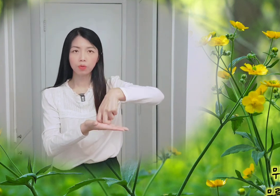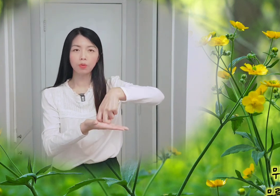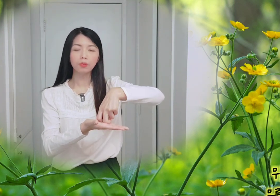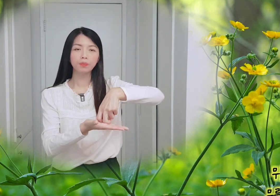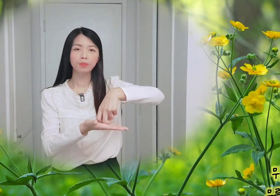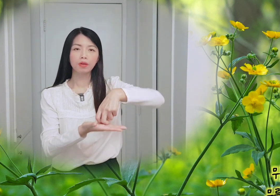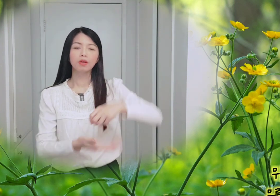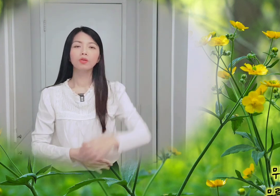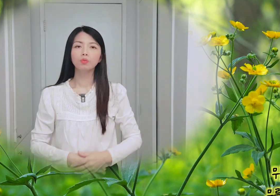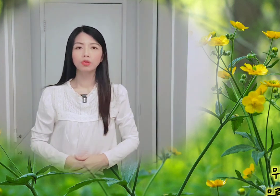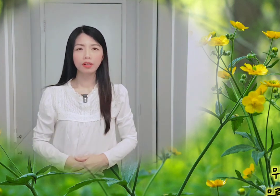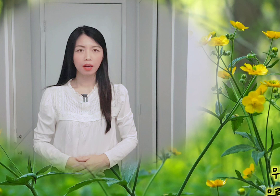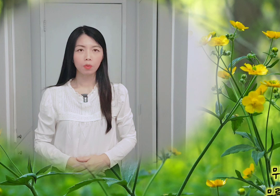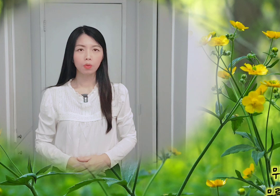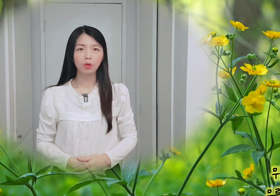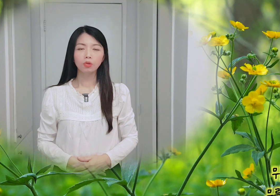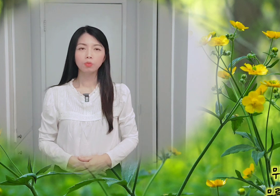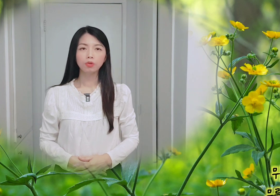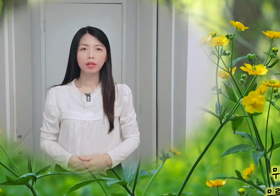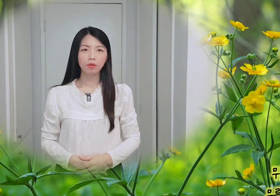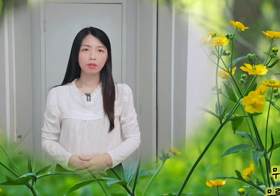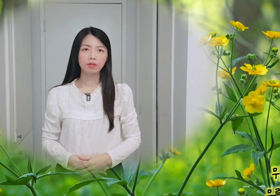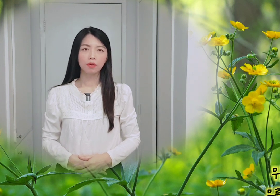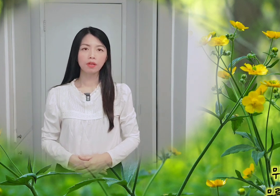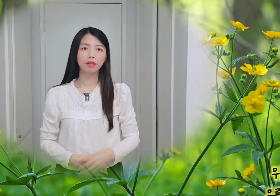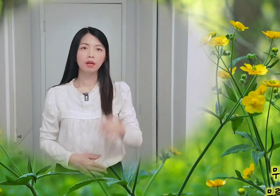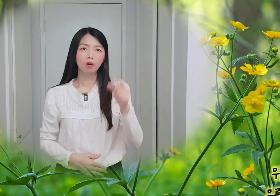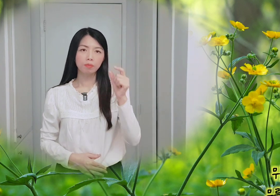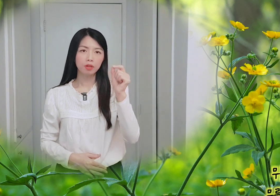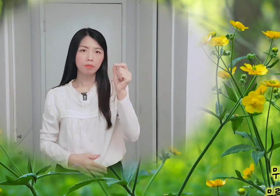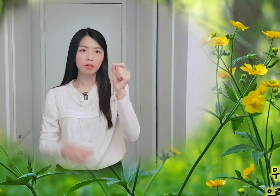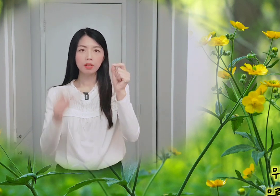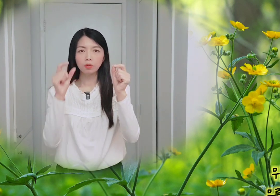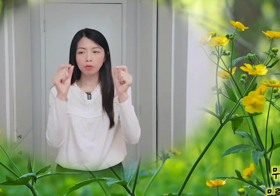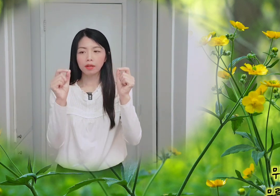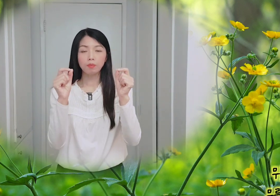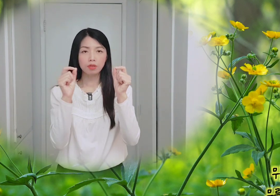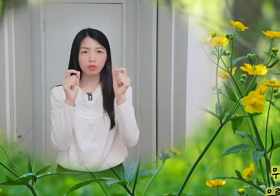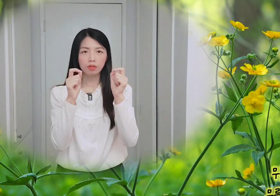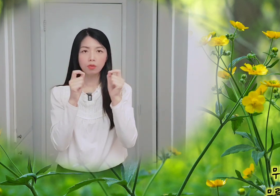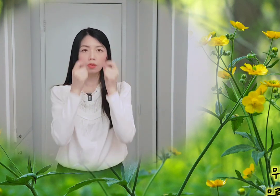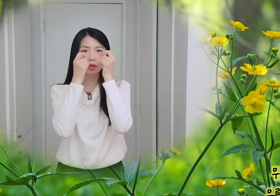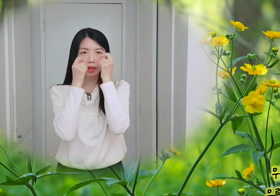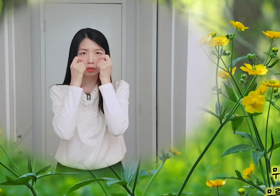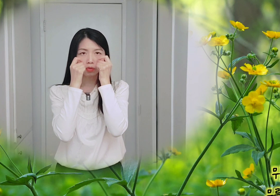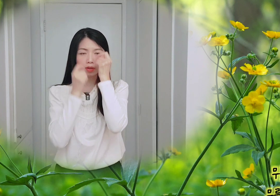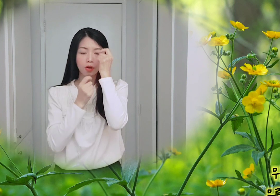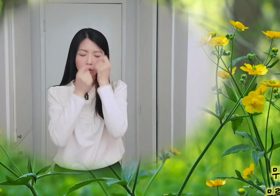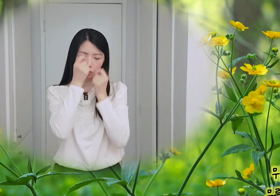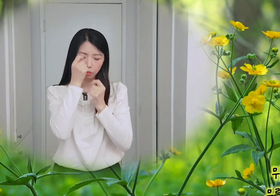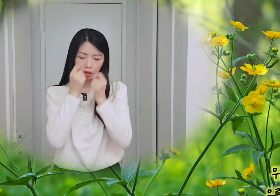무릎을 꿇고 눈물을 닦고. 눈물이라고 하는 뜻의 수어는 엄지검지를 동그랗게 붙여주시고